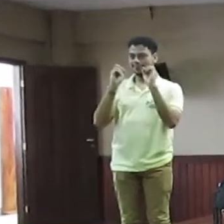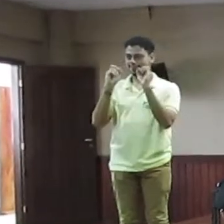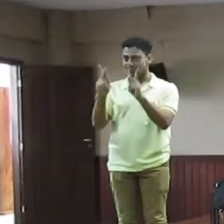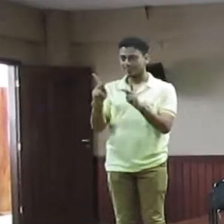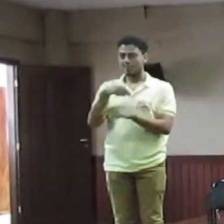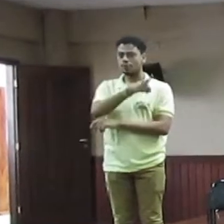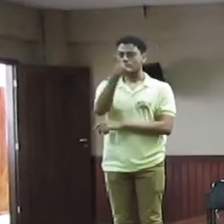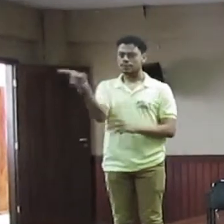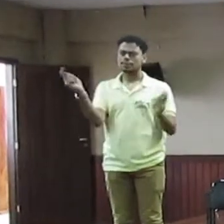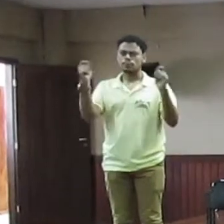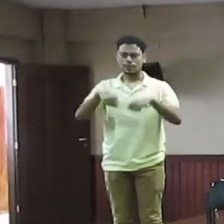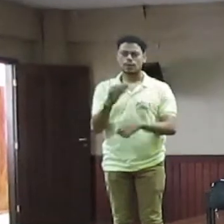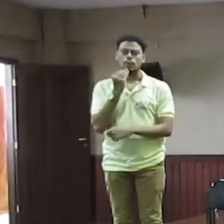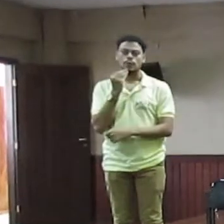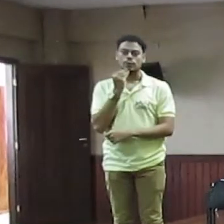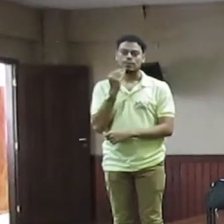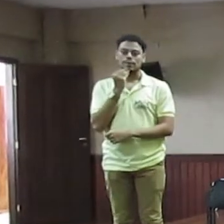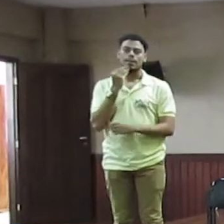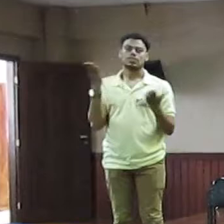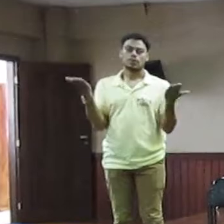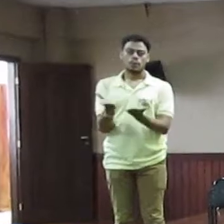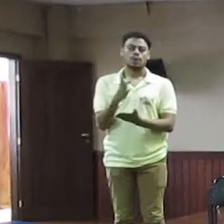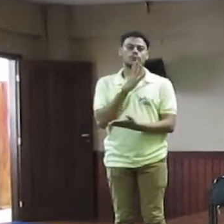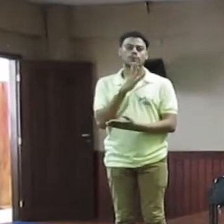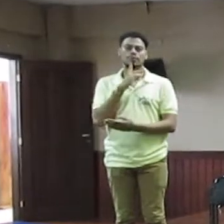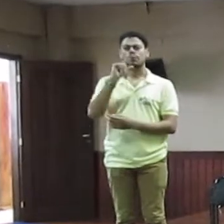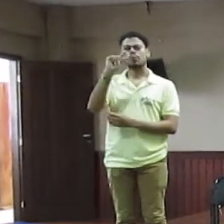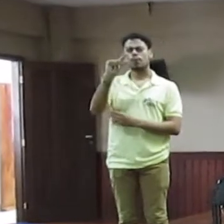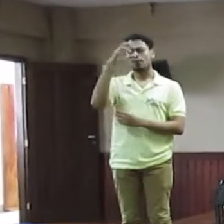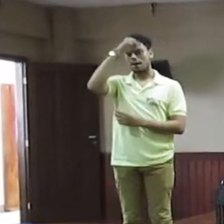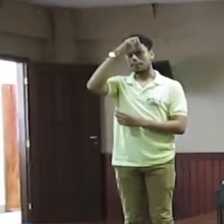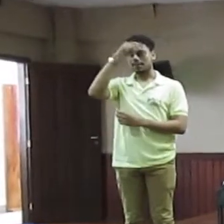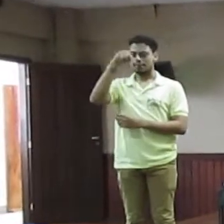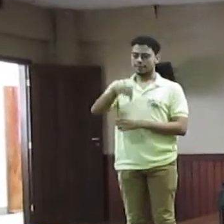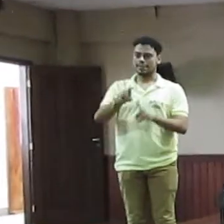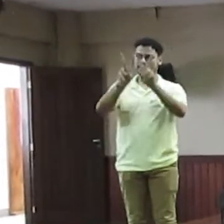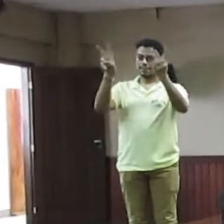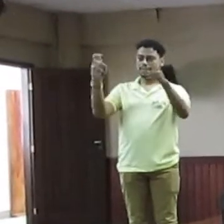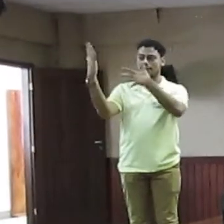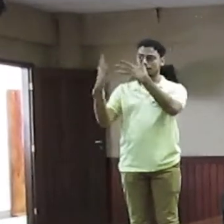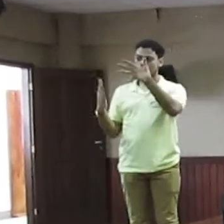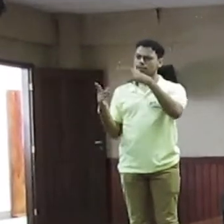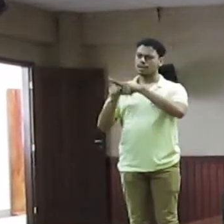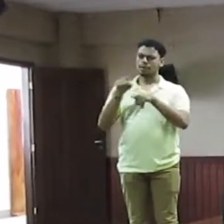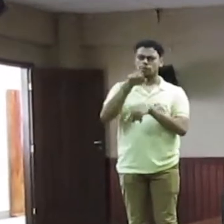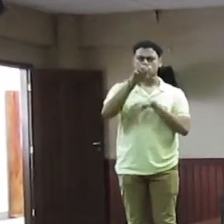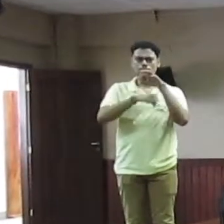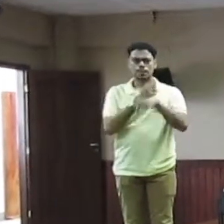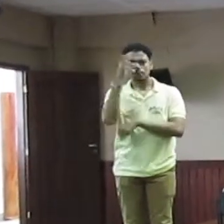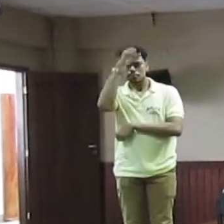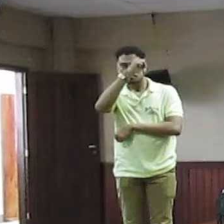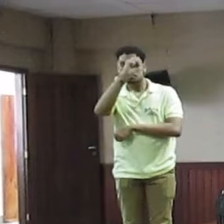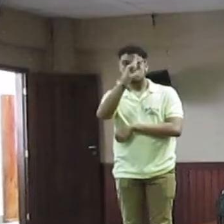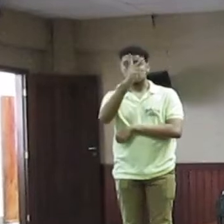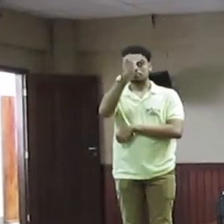que puderam ter a oportunidade de conhecer um pouco o que a gente aprendeu aqui, que também divulguem, né? E